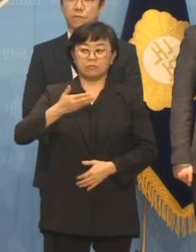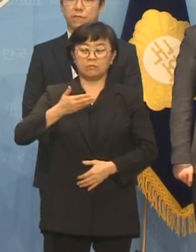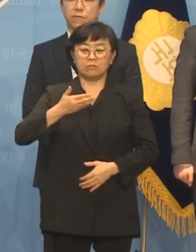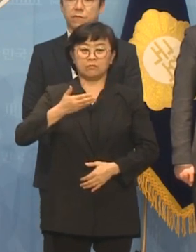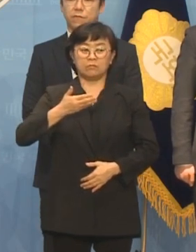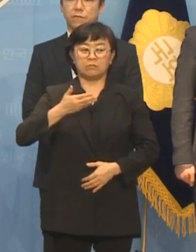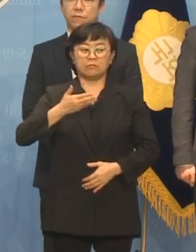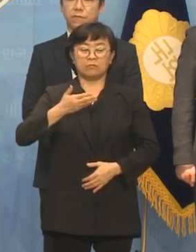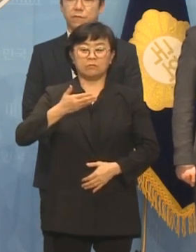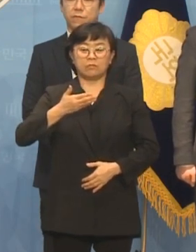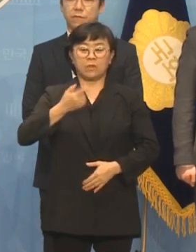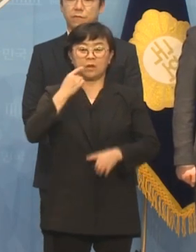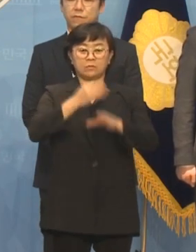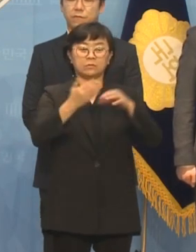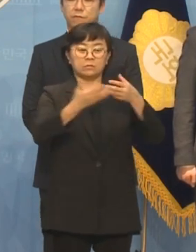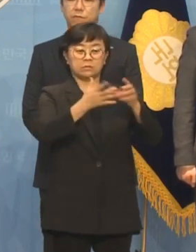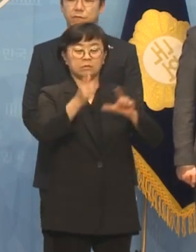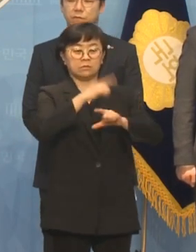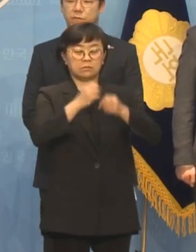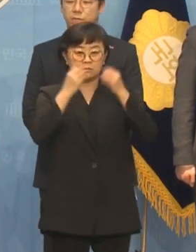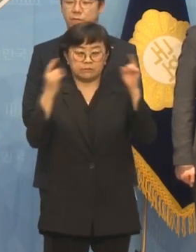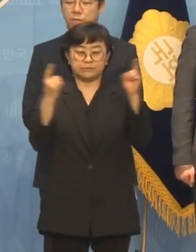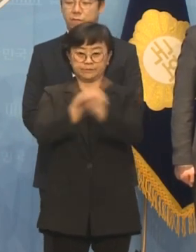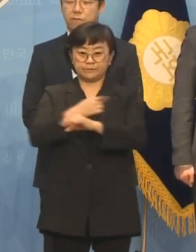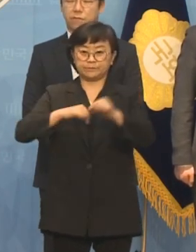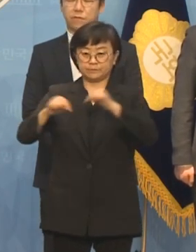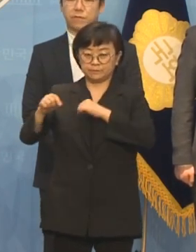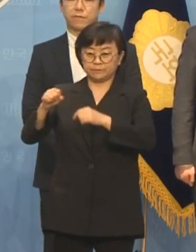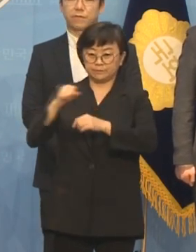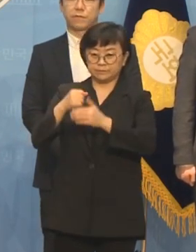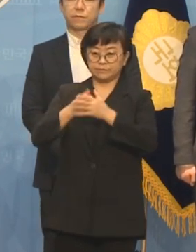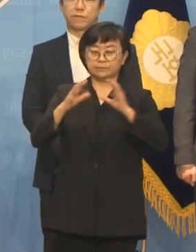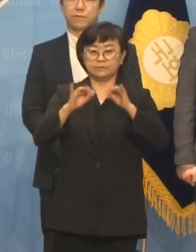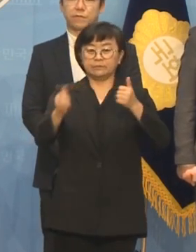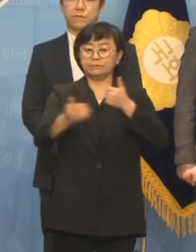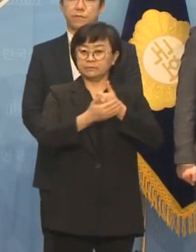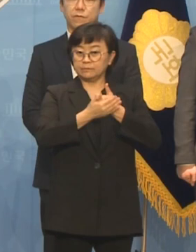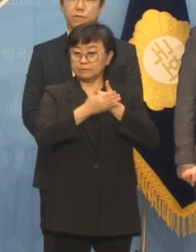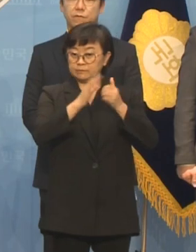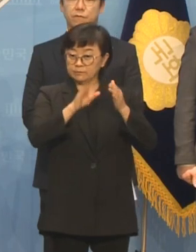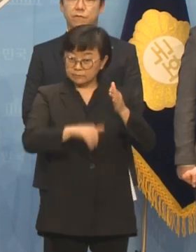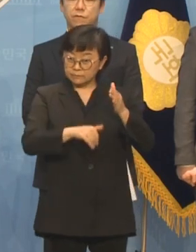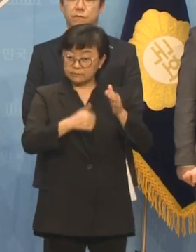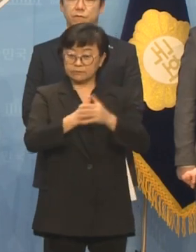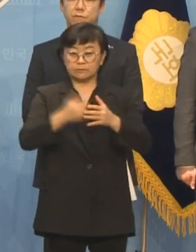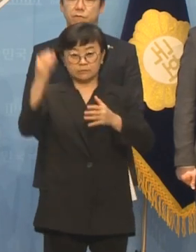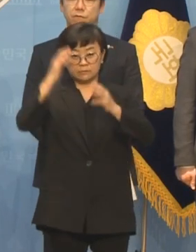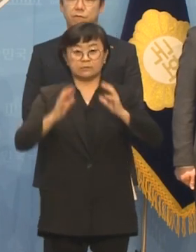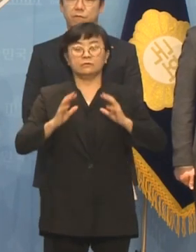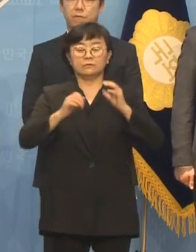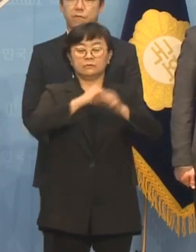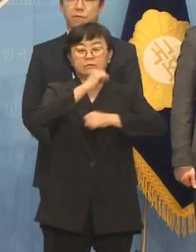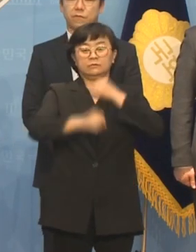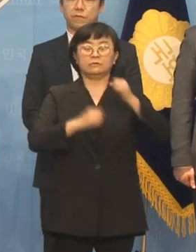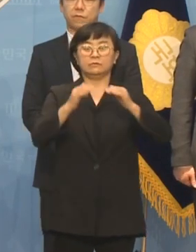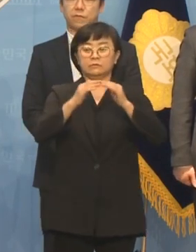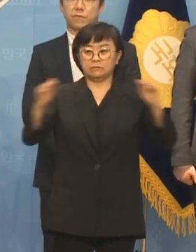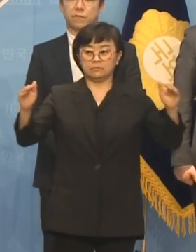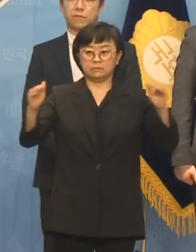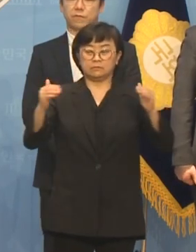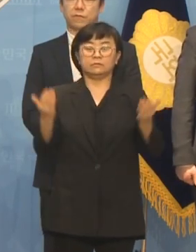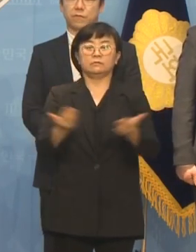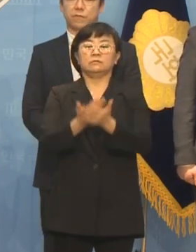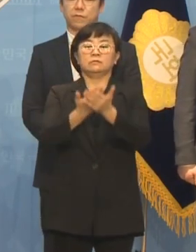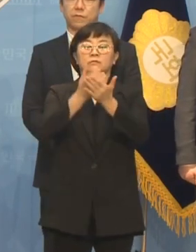언제나 민주당보다 더 개혁적인 정치 세력을 향한 민심의 지지가 커질 때 대한민국의 자유와 평등은